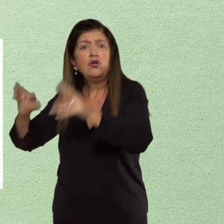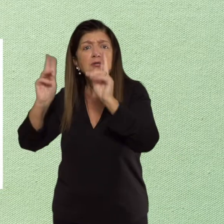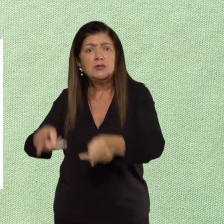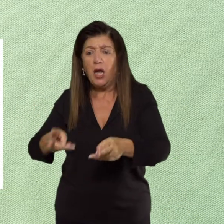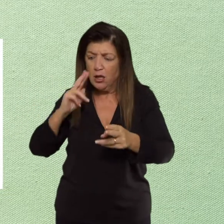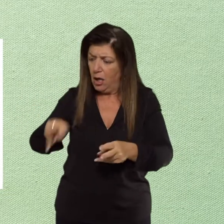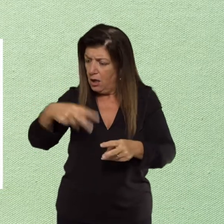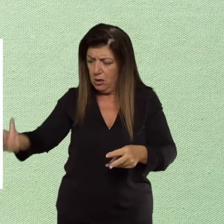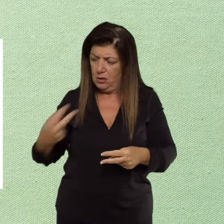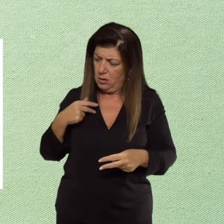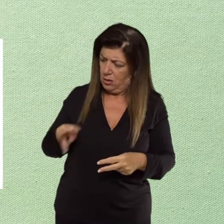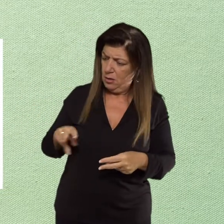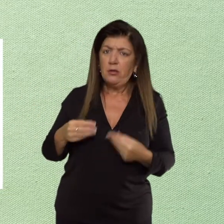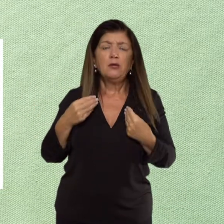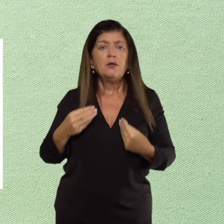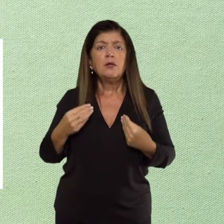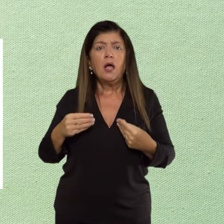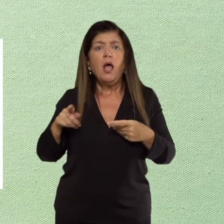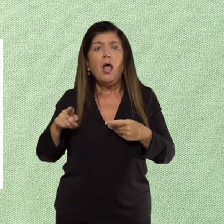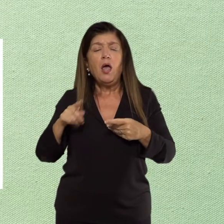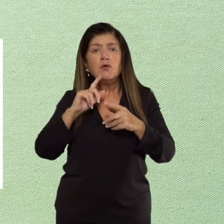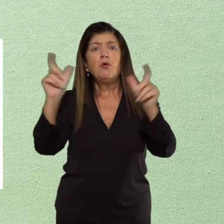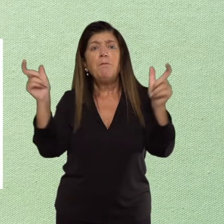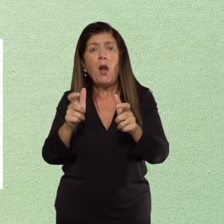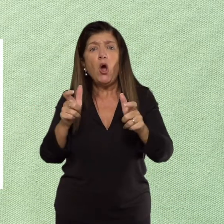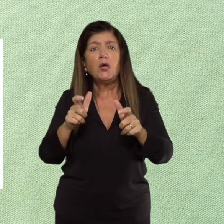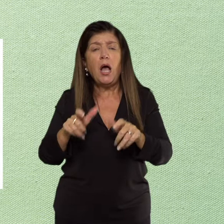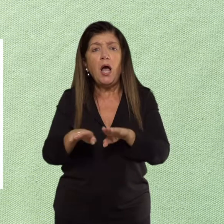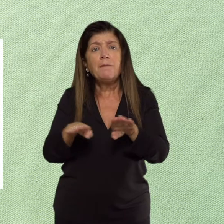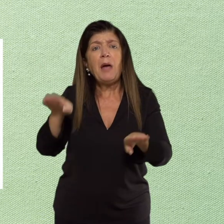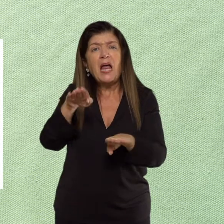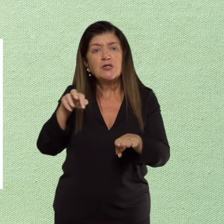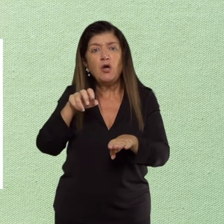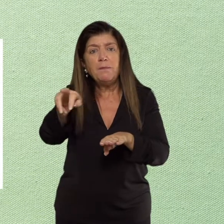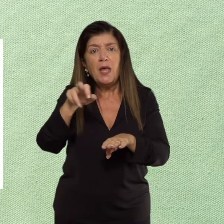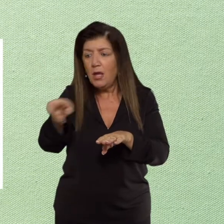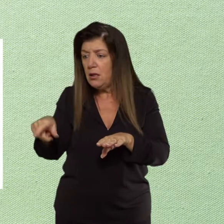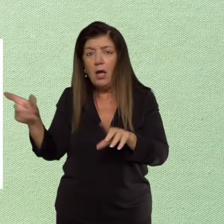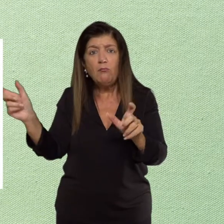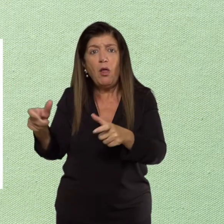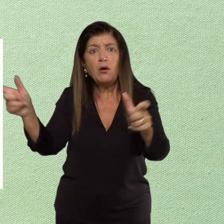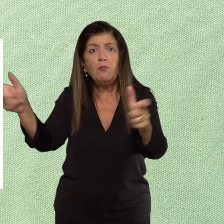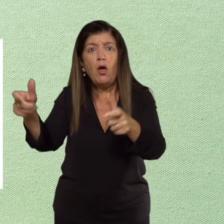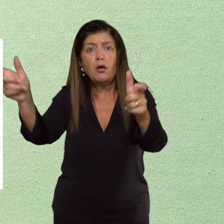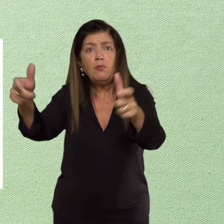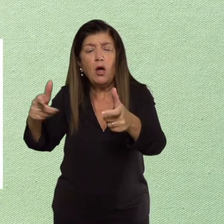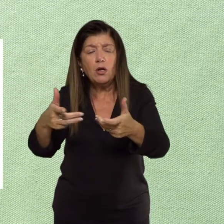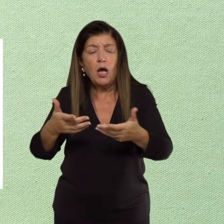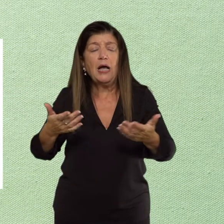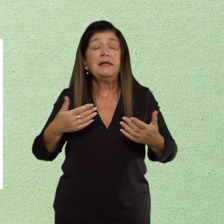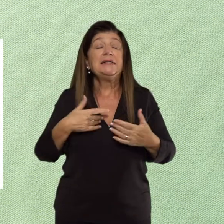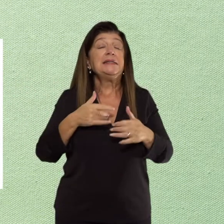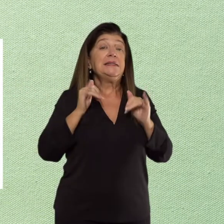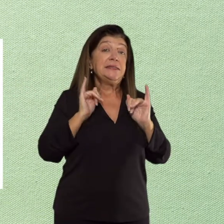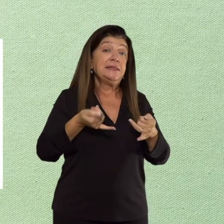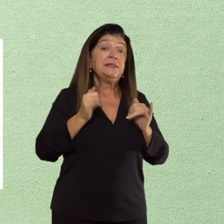vanno a minare l'accessibilità dei marciapiedi. Sì, avevo fatto proprio un intervento in occasione del 3